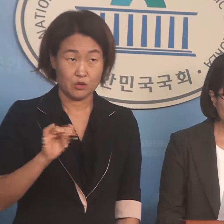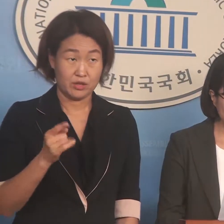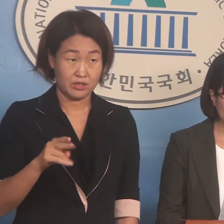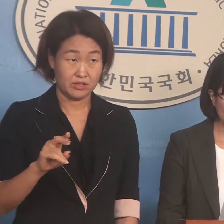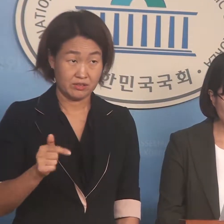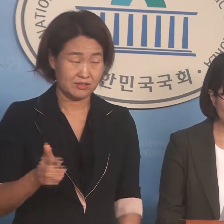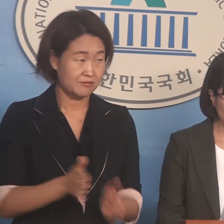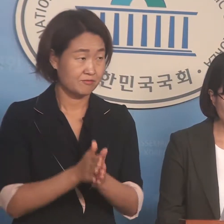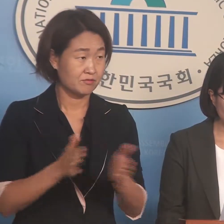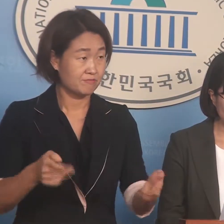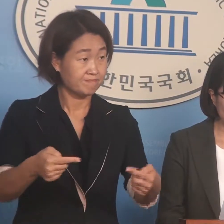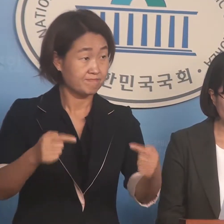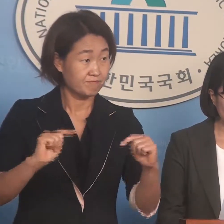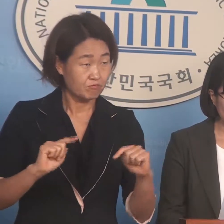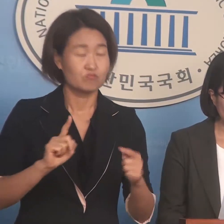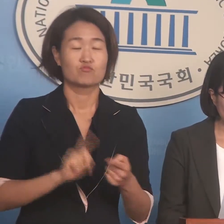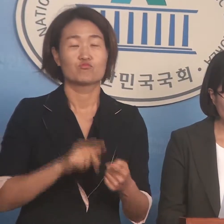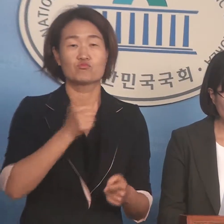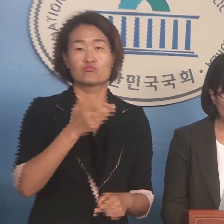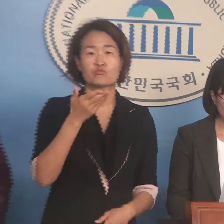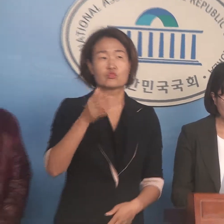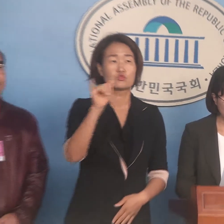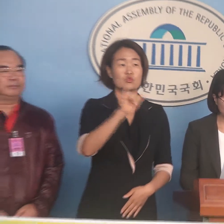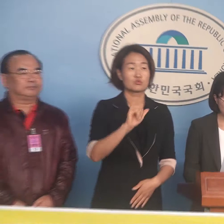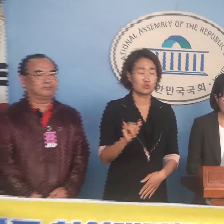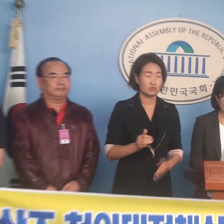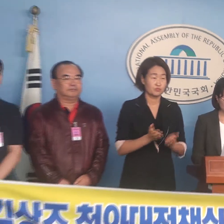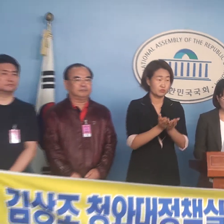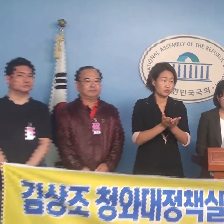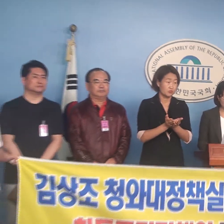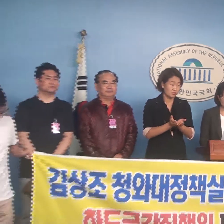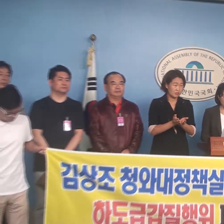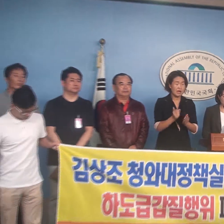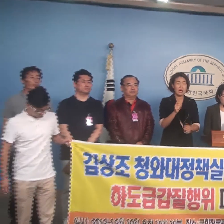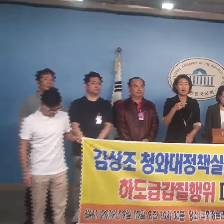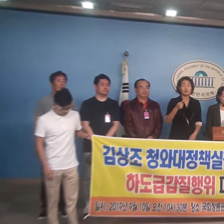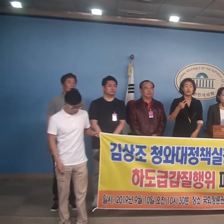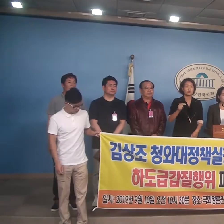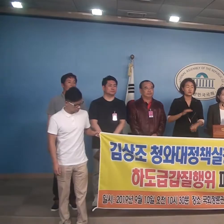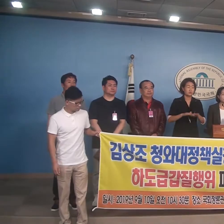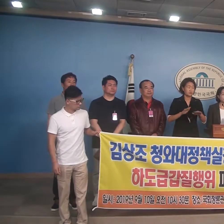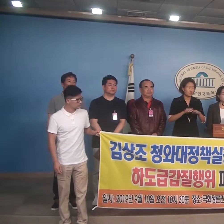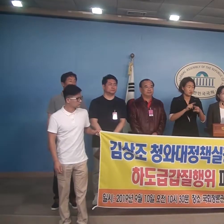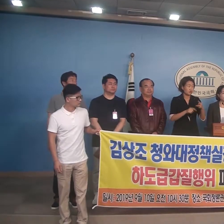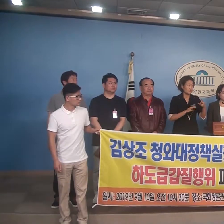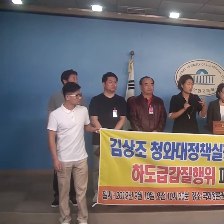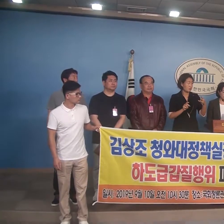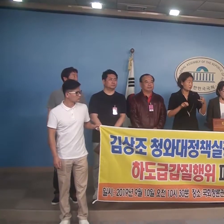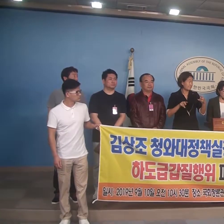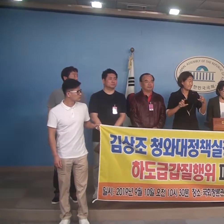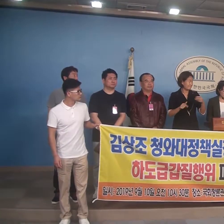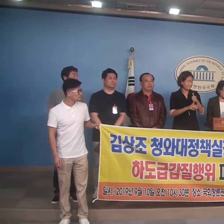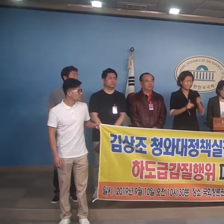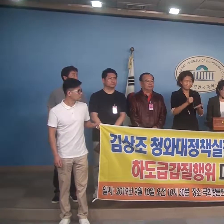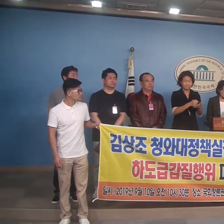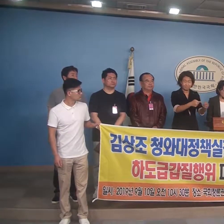먼저 참석자를 소개해드리겠습니다. 전국 조선해양플랜트 하도급 대책위원회 윤범석 위원장 오셨습니다.